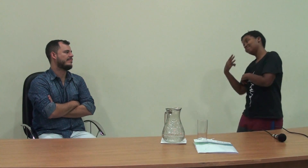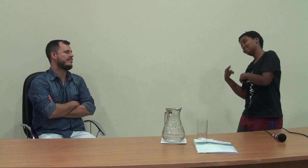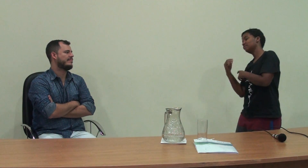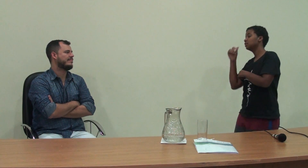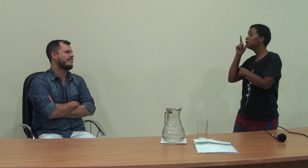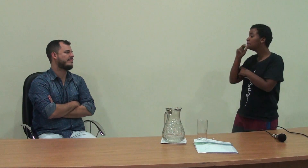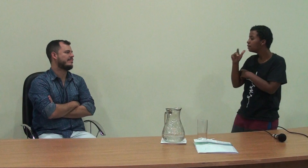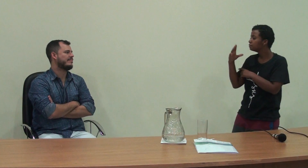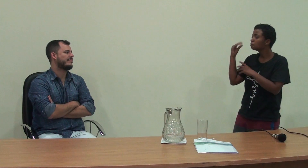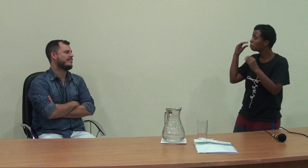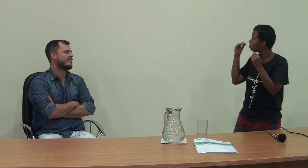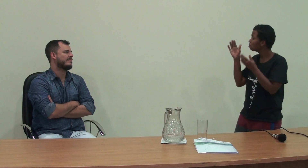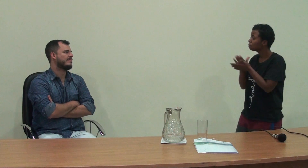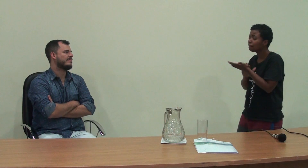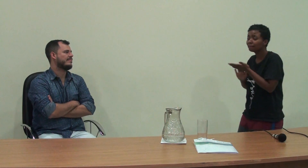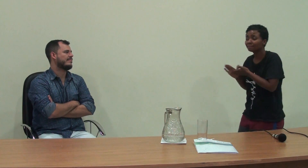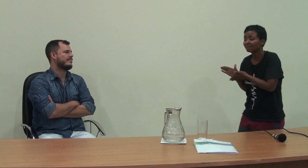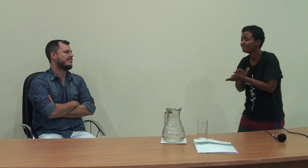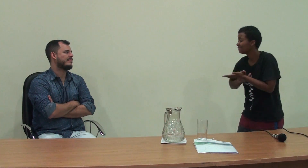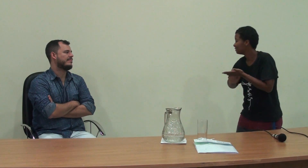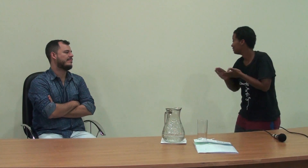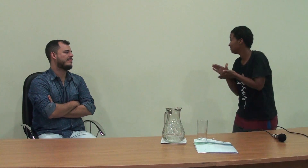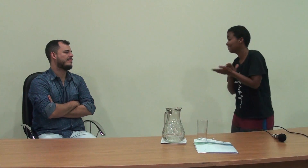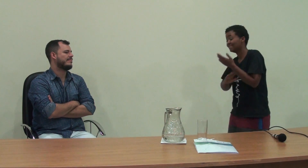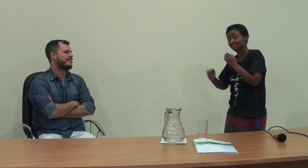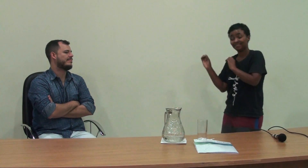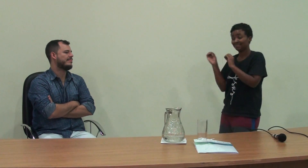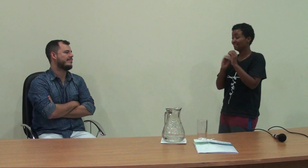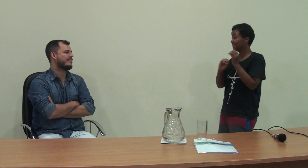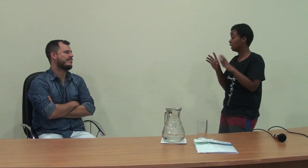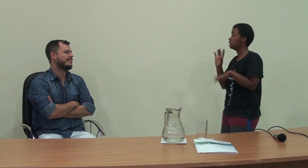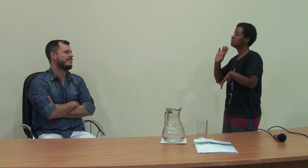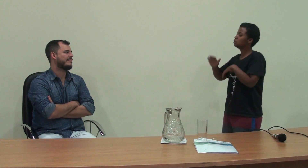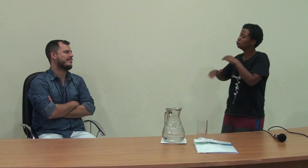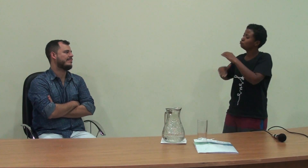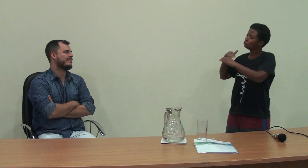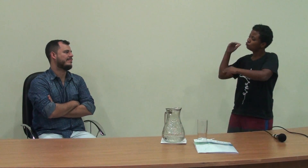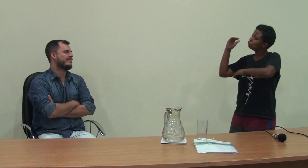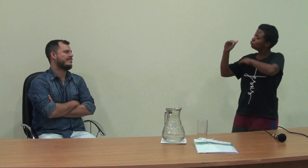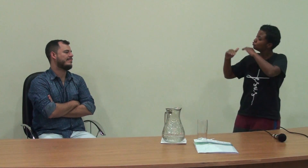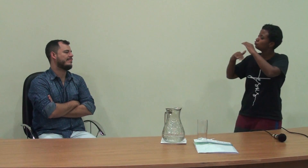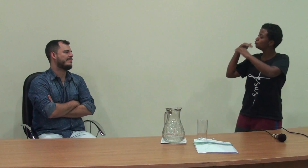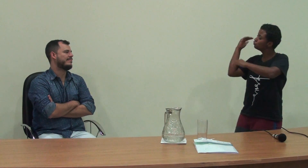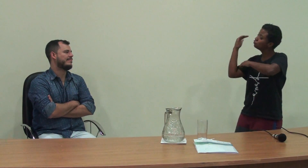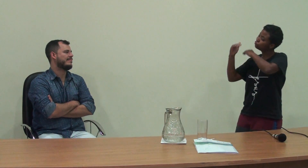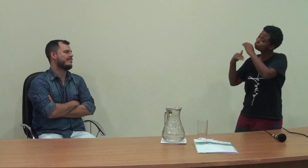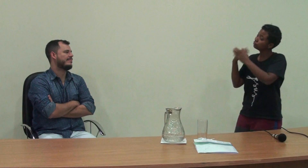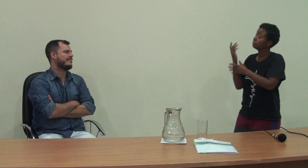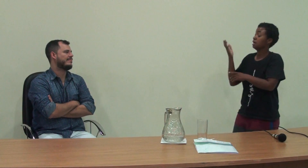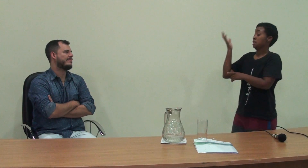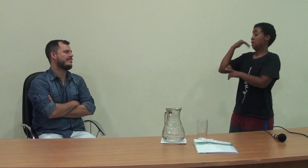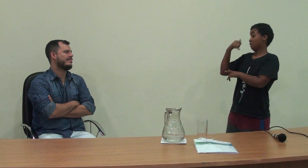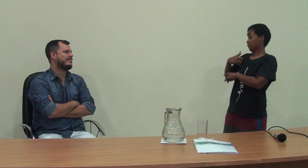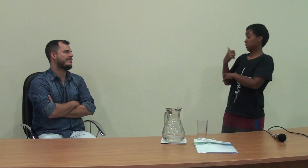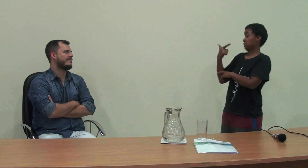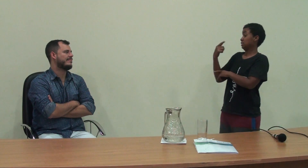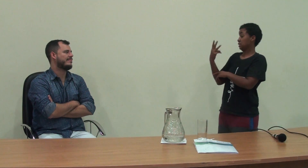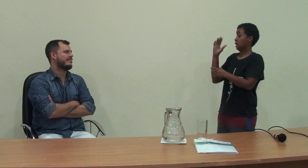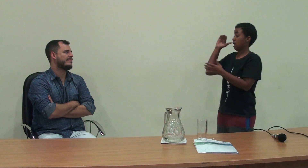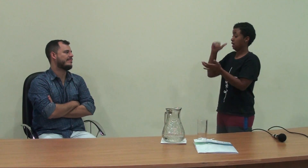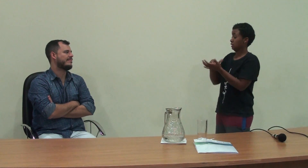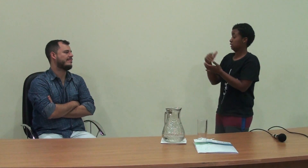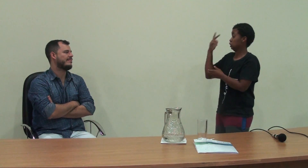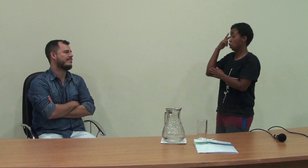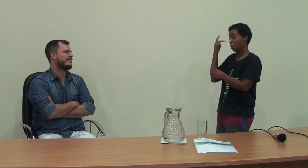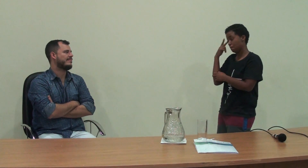irritando dentro de casa. E eu realmente não ouvia nada. E fui crescendo, fui